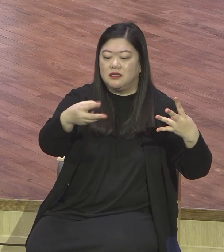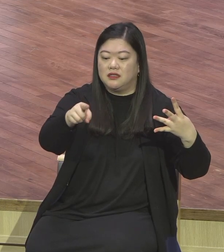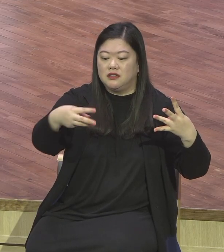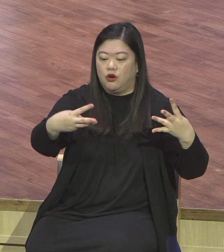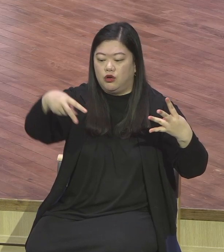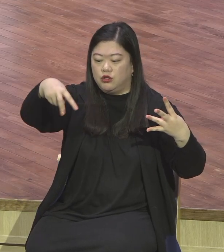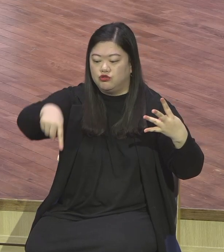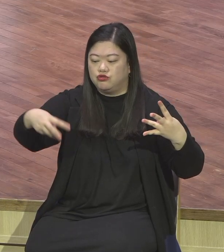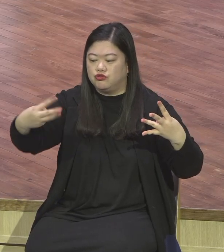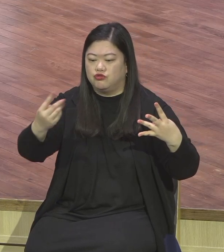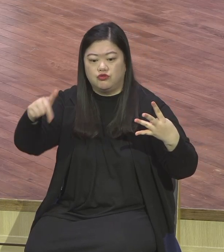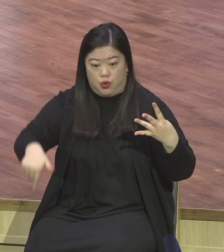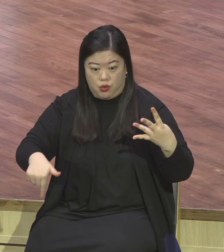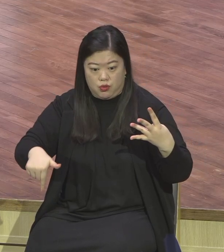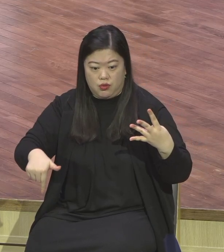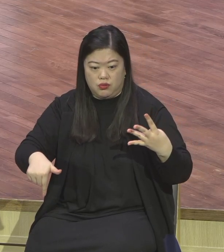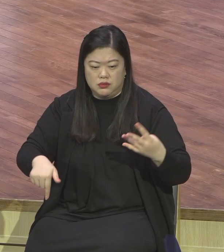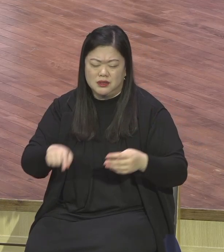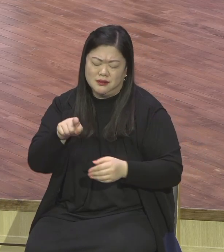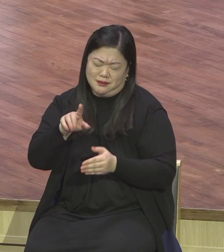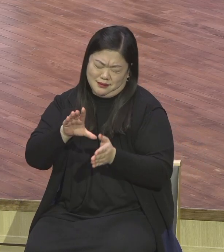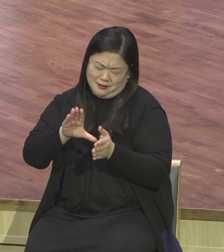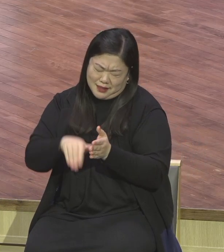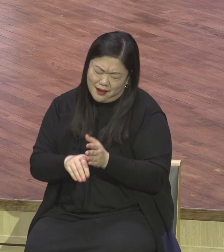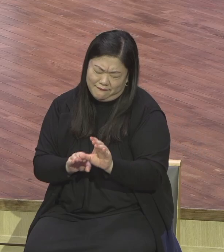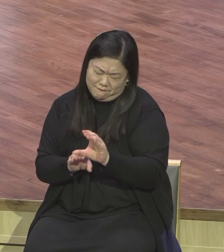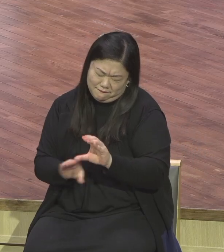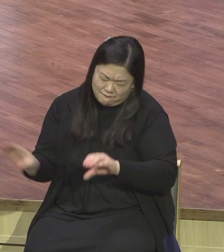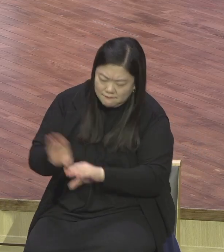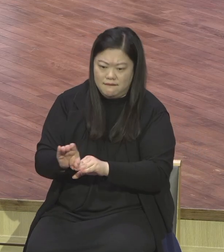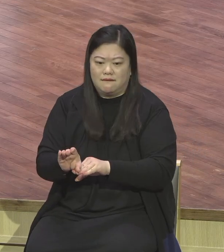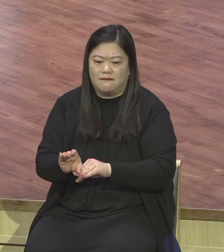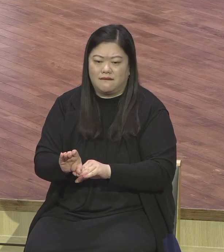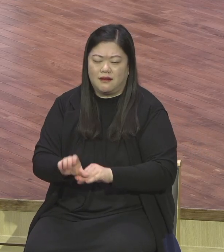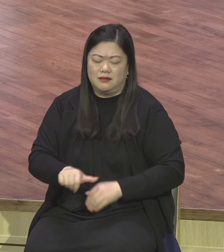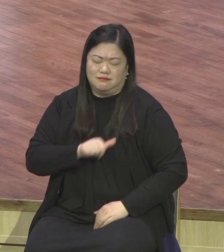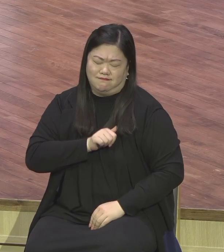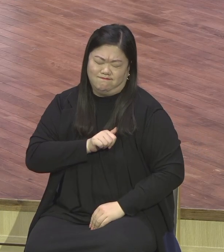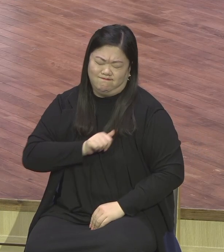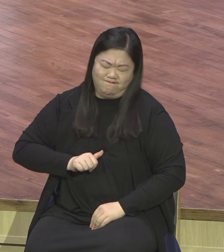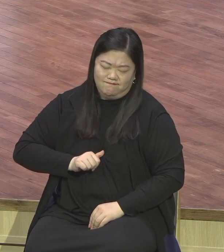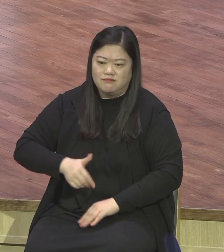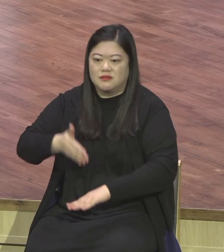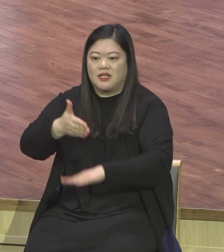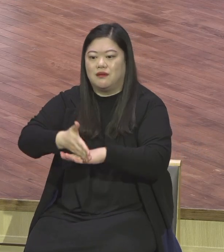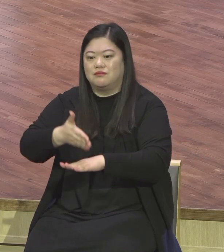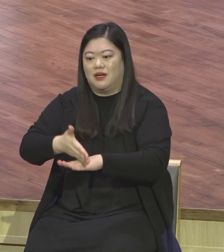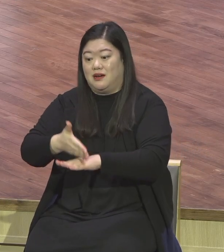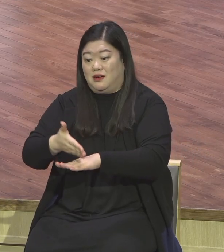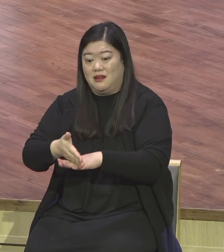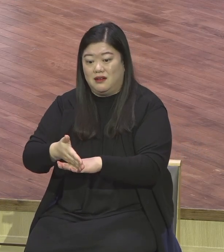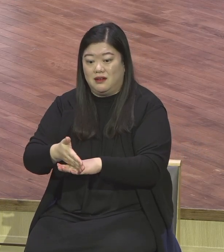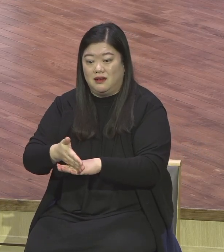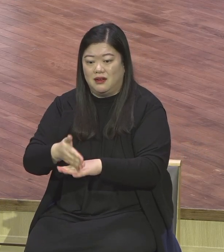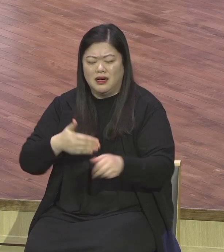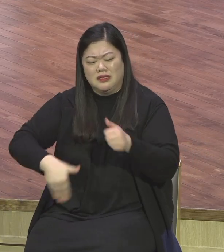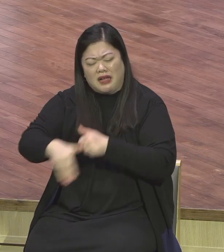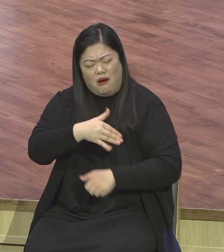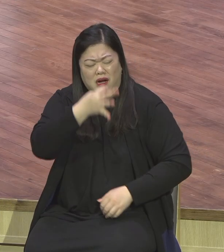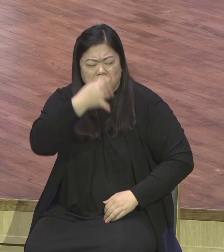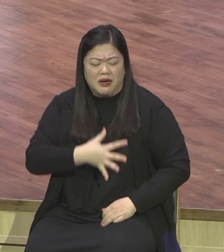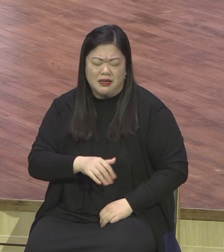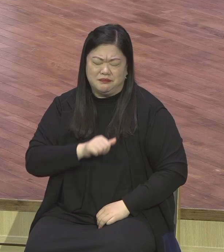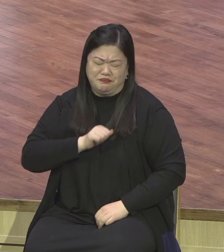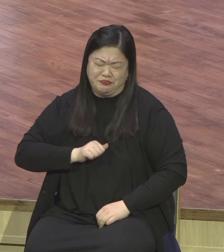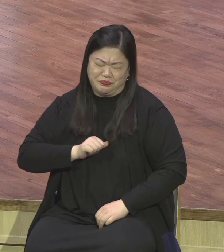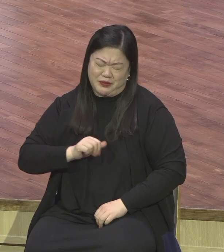감사하라 감사할 이유가 없을 뿐만 아니라 그것이 계속 힘들 상황 속에서도 그럴수록